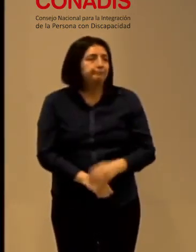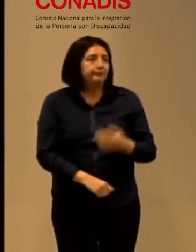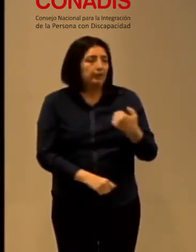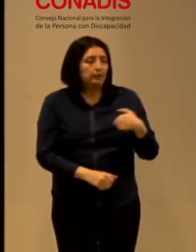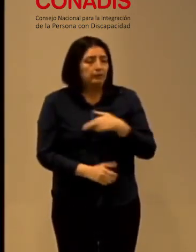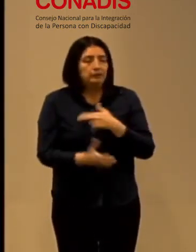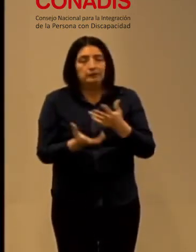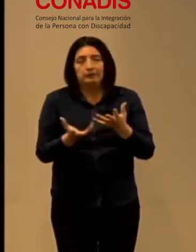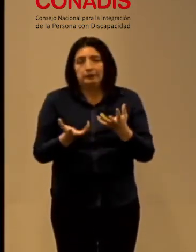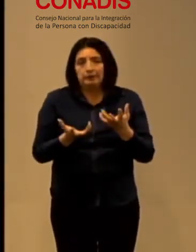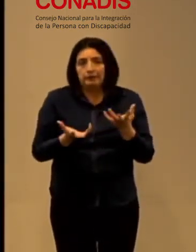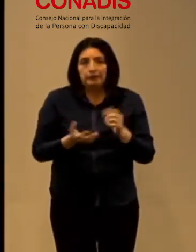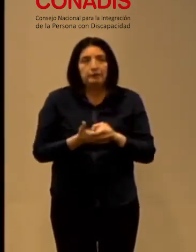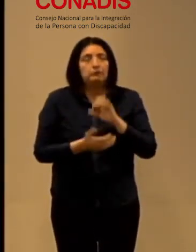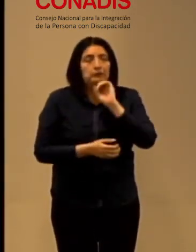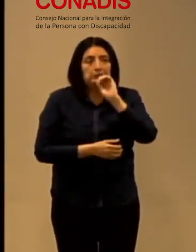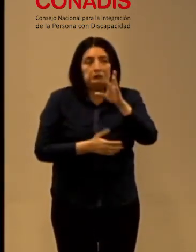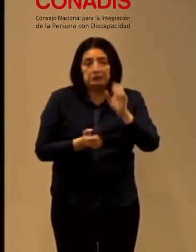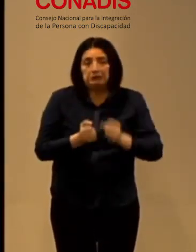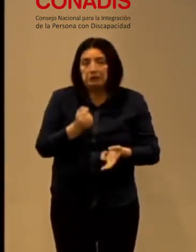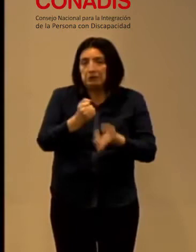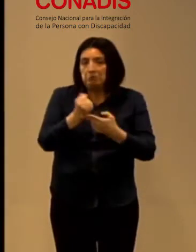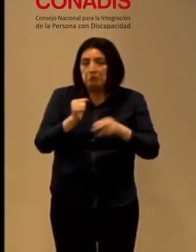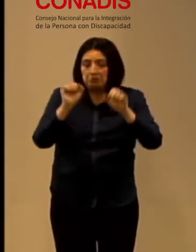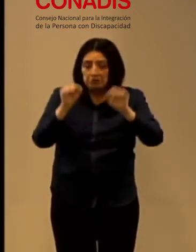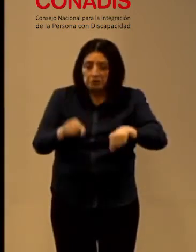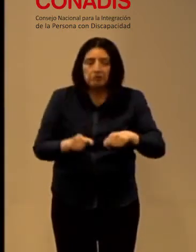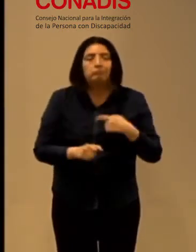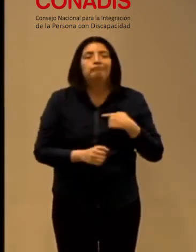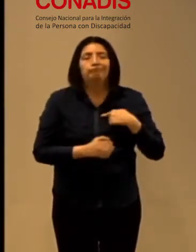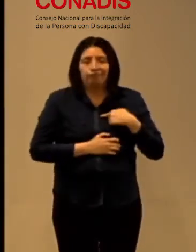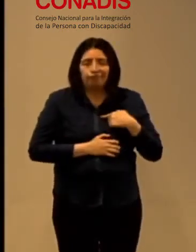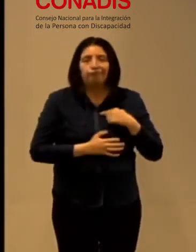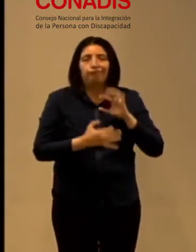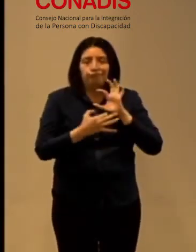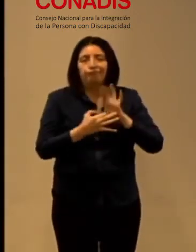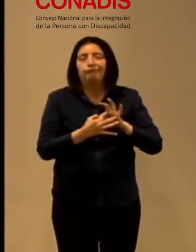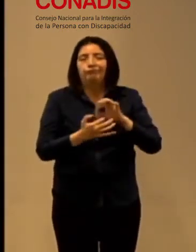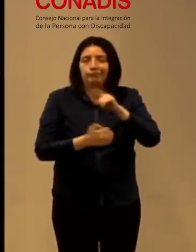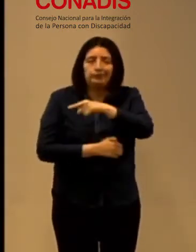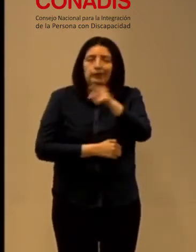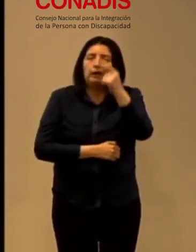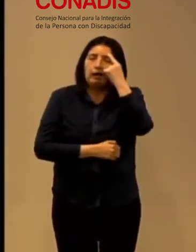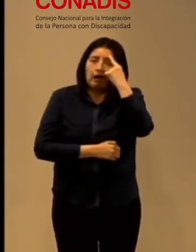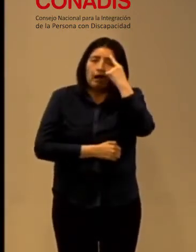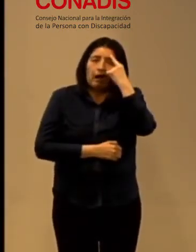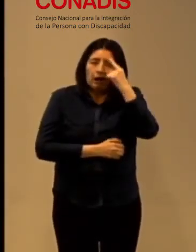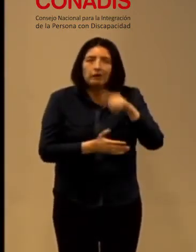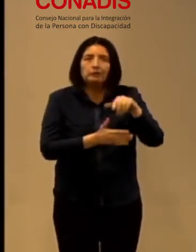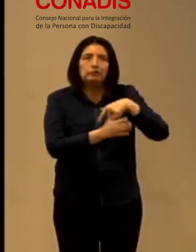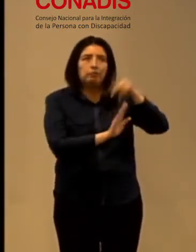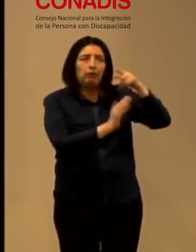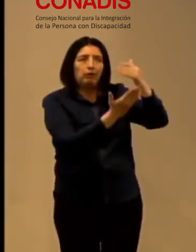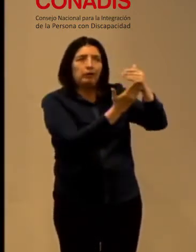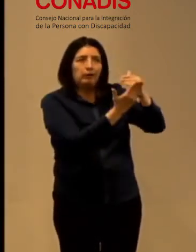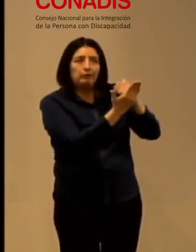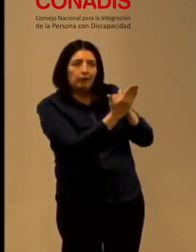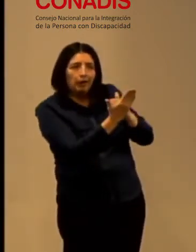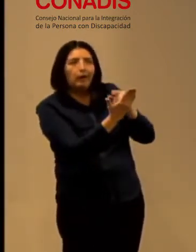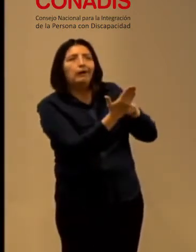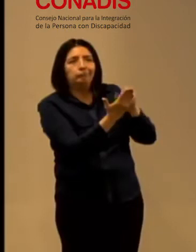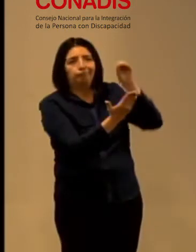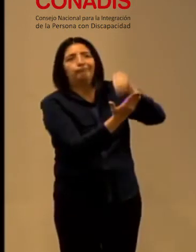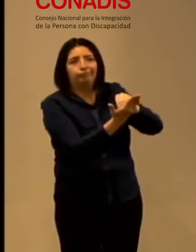digamos, confirmarles y afirmarles nuestro compromiso por siempre tomar en cuenta en el diseño de nuestras intervenciones